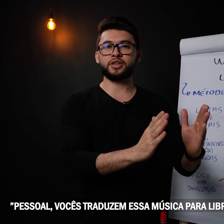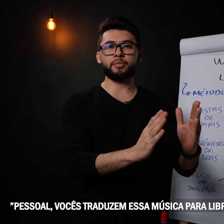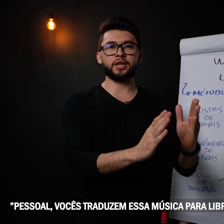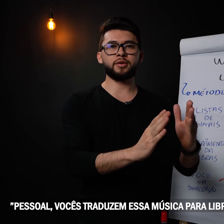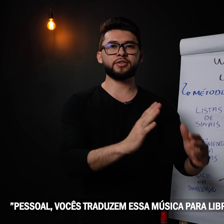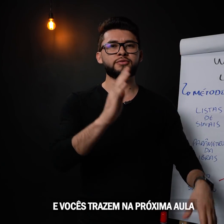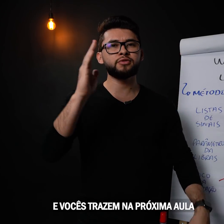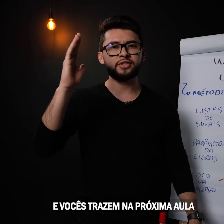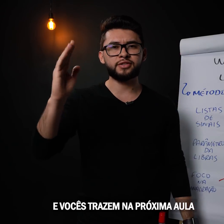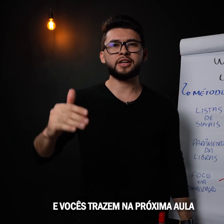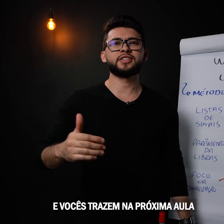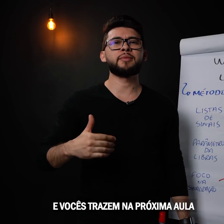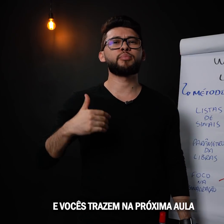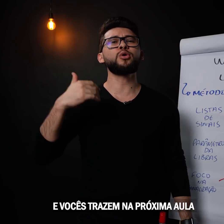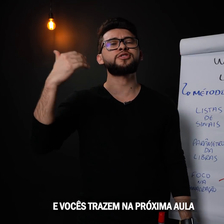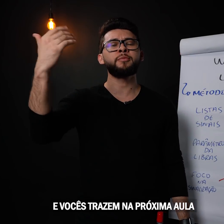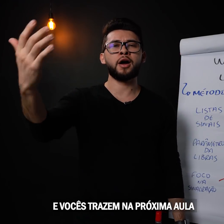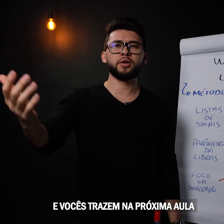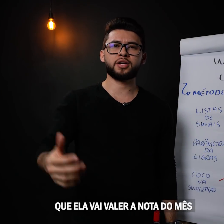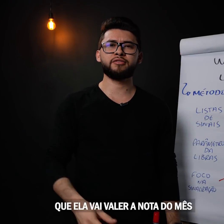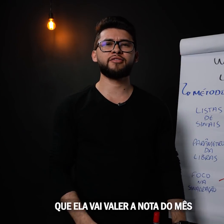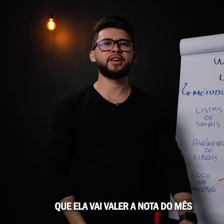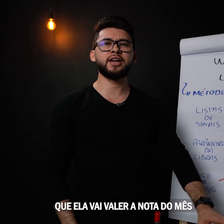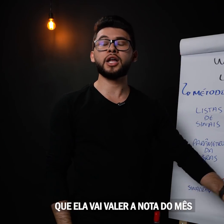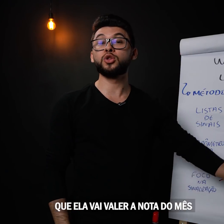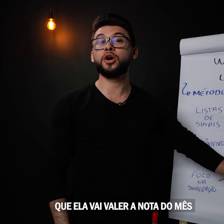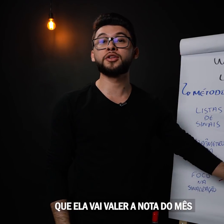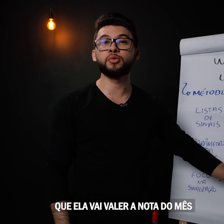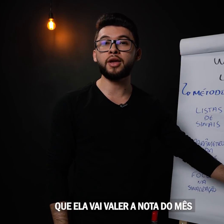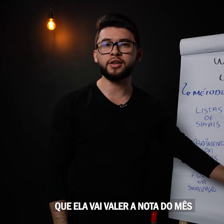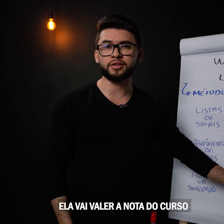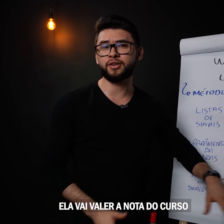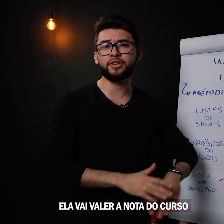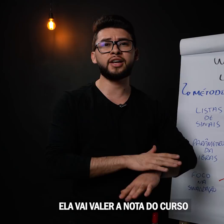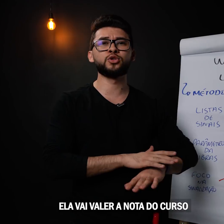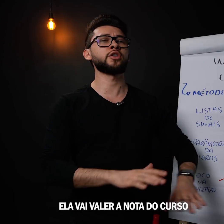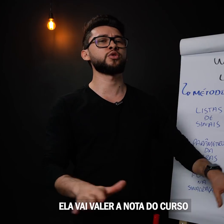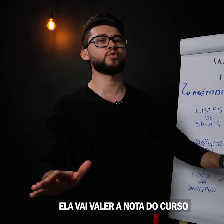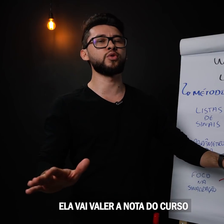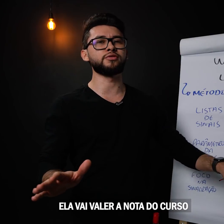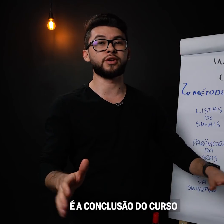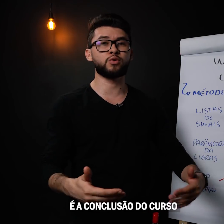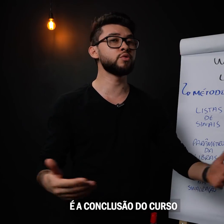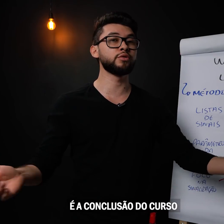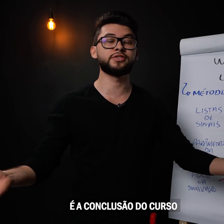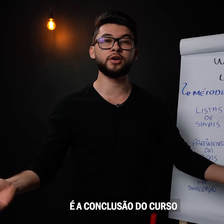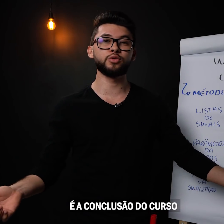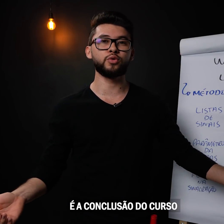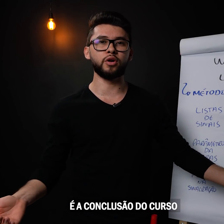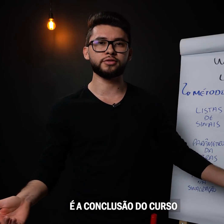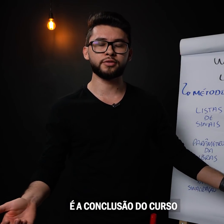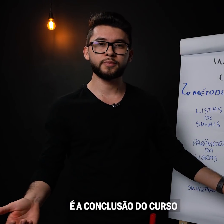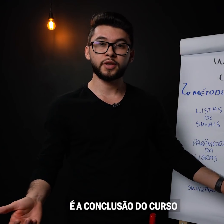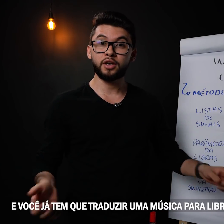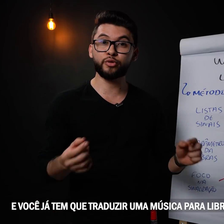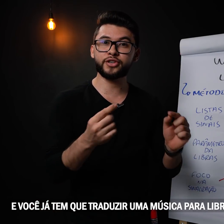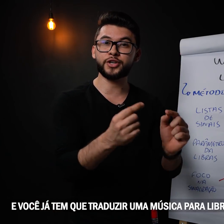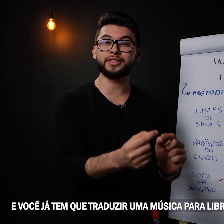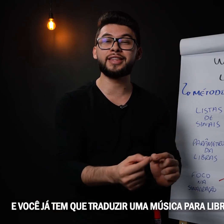para Libras e vocês trazem na próxima aula que ela vai valer a nota do mês, ela vai valer a nota do curso, é a conclusão do curso. E você já tem